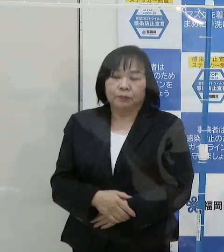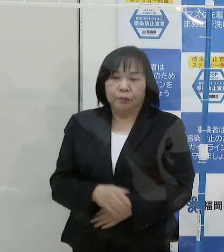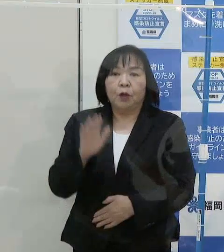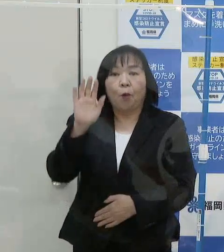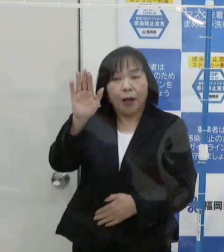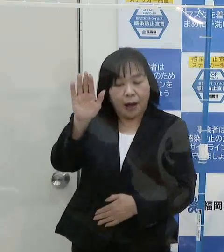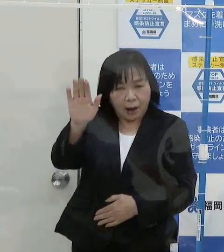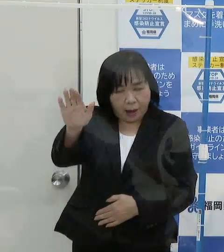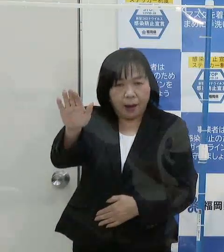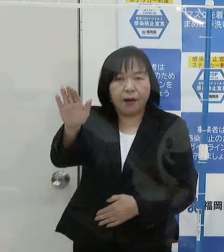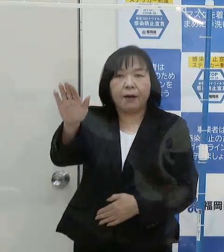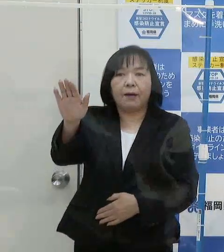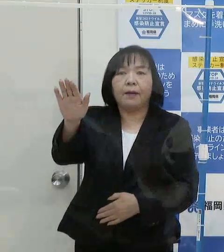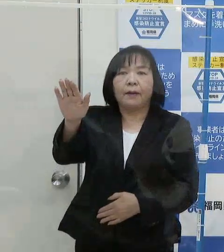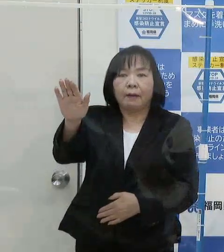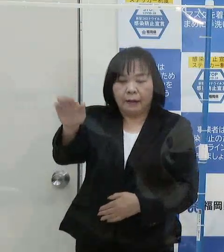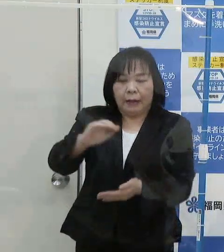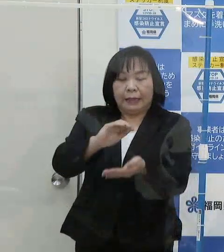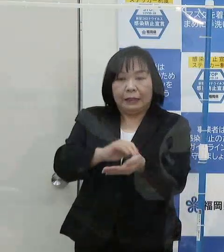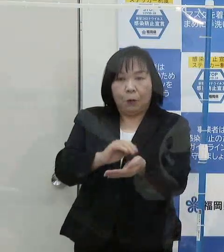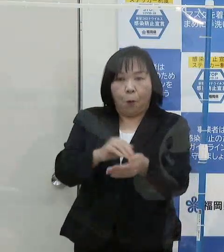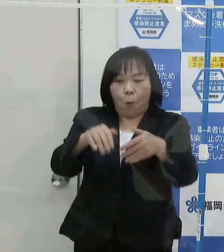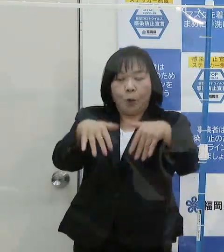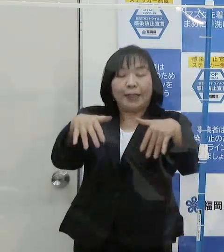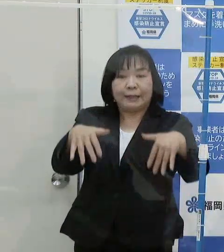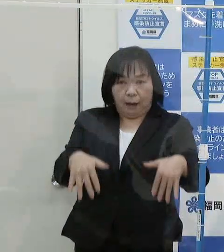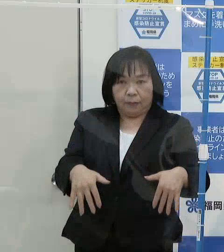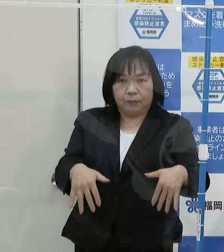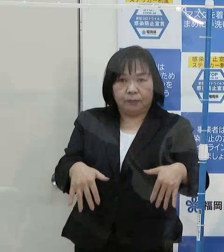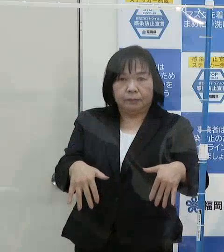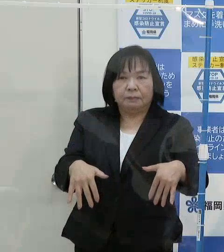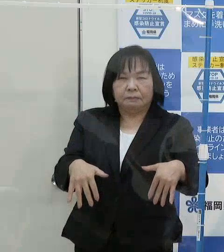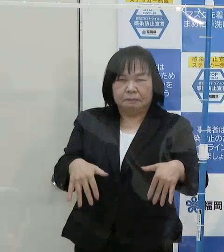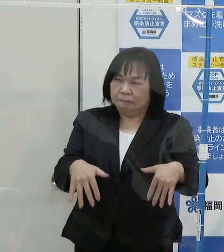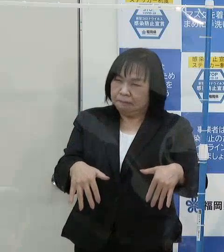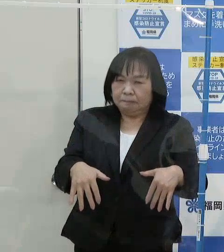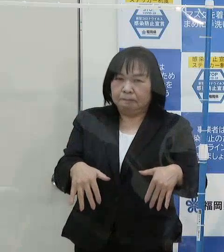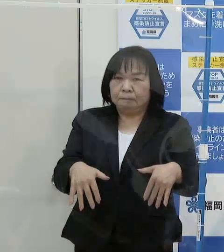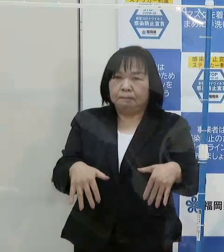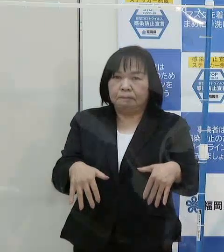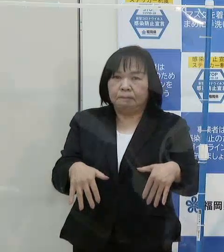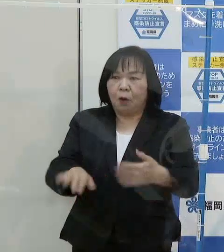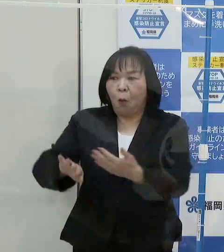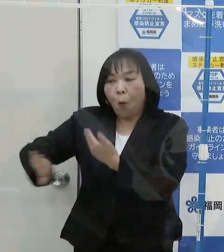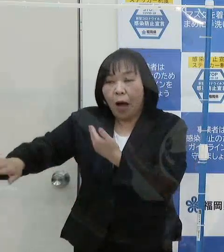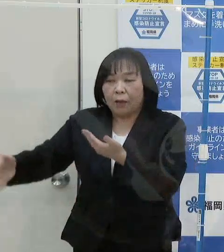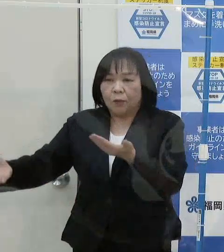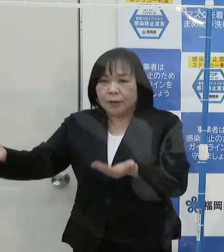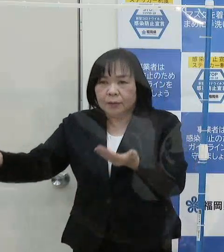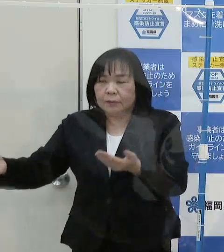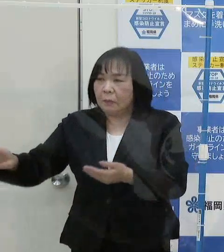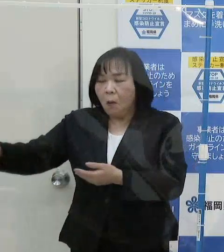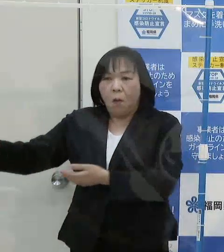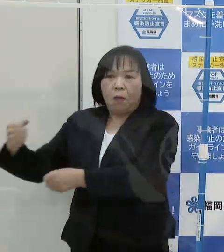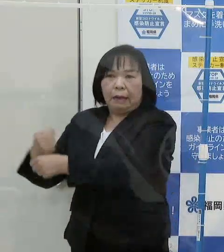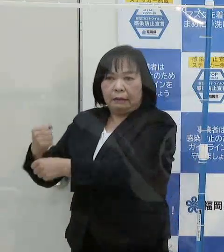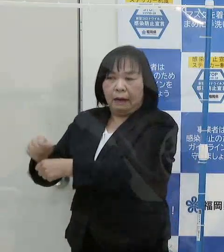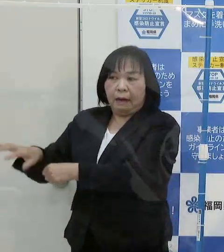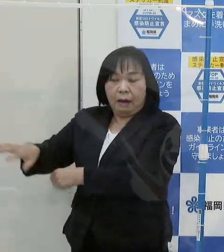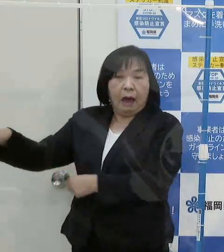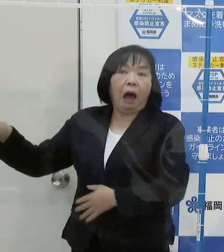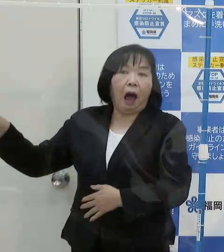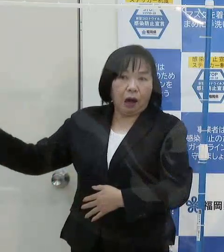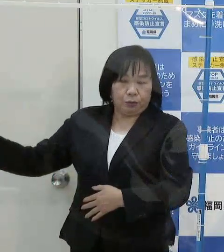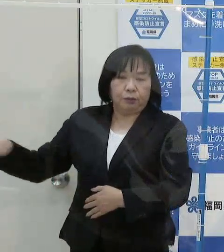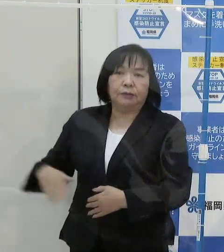これから先、医療機関、その圧力が高く、他の地域、なかなか大変なところもたくさん出てきているよう